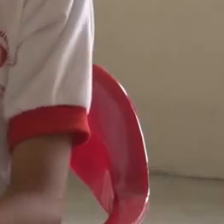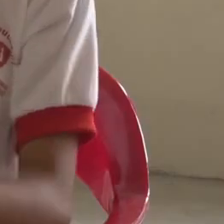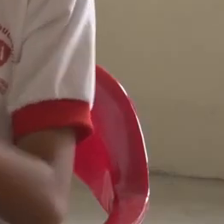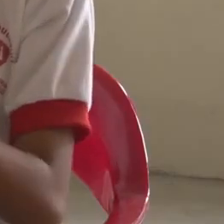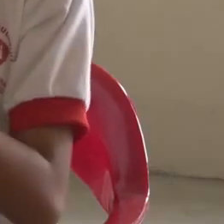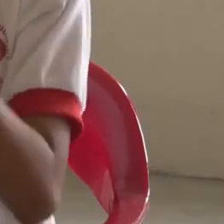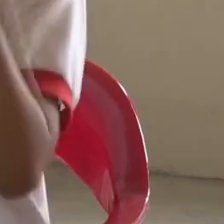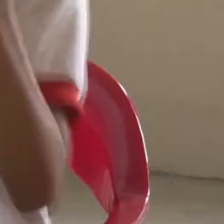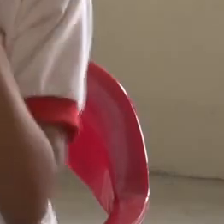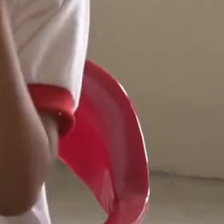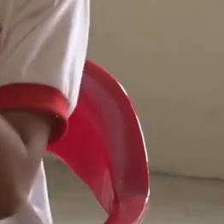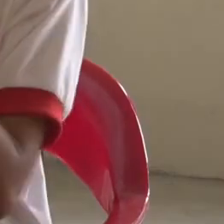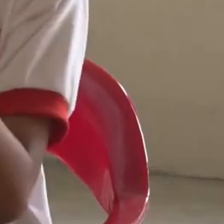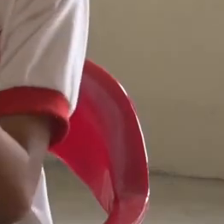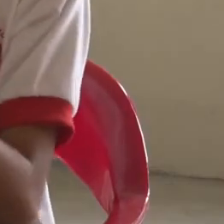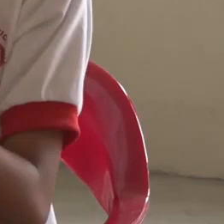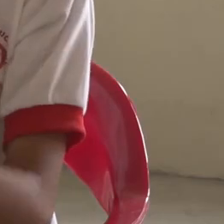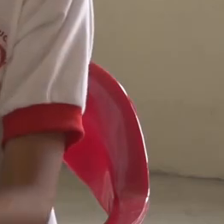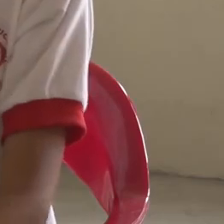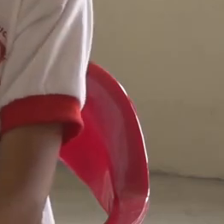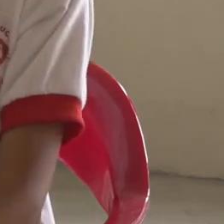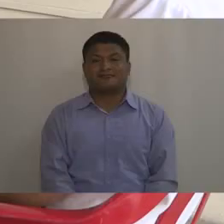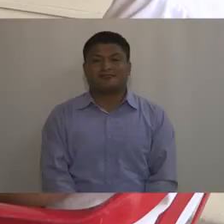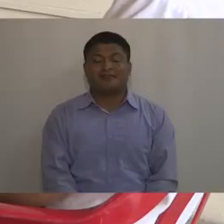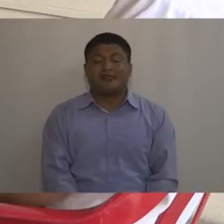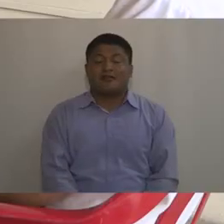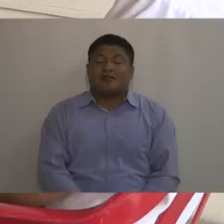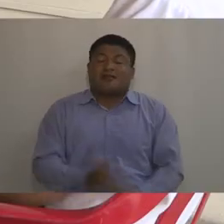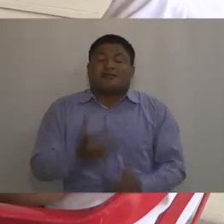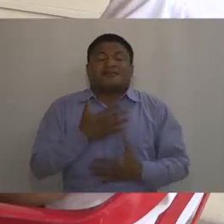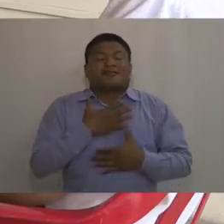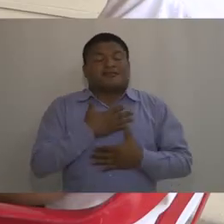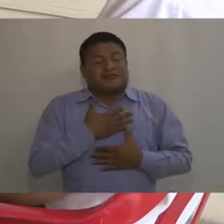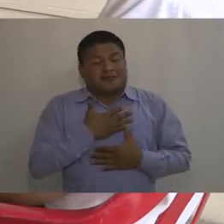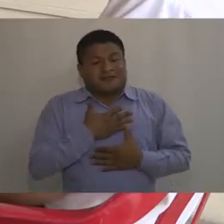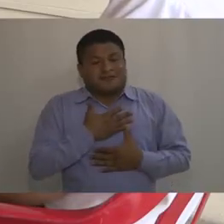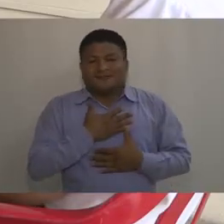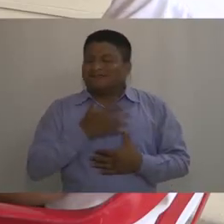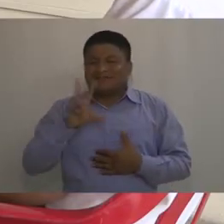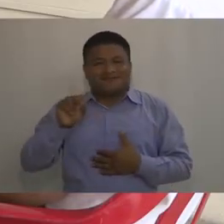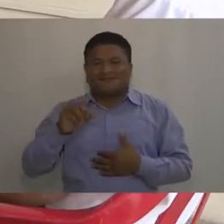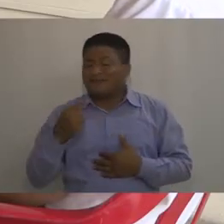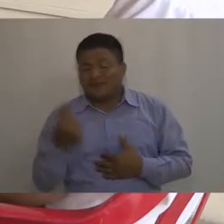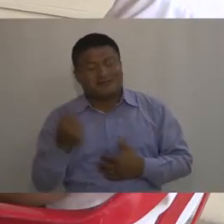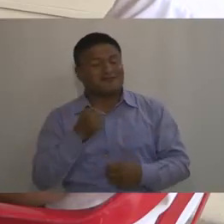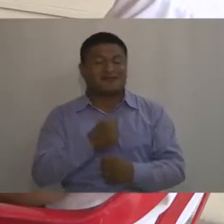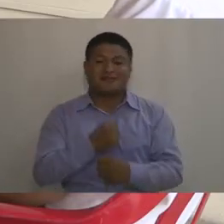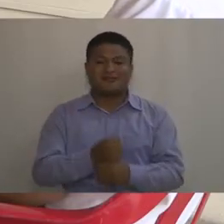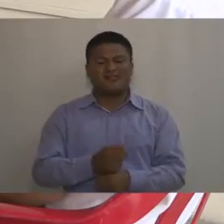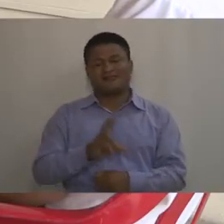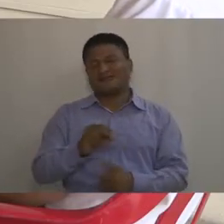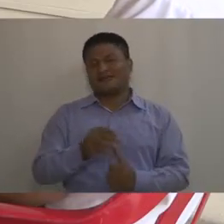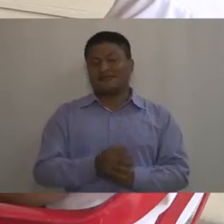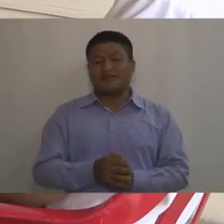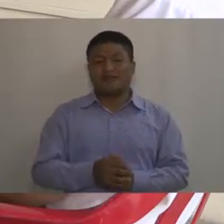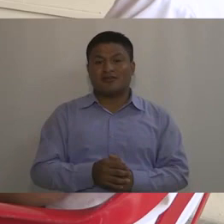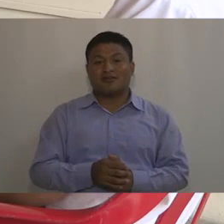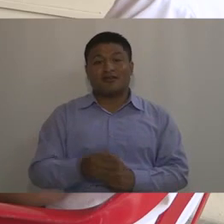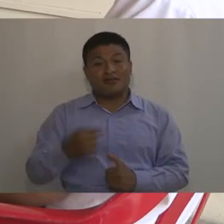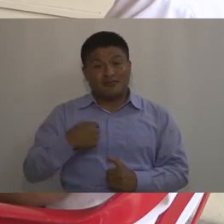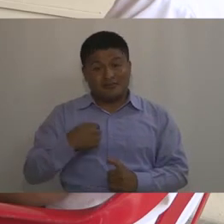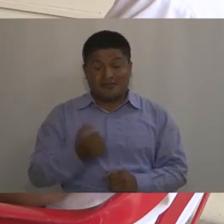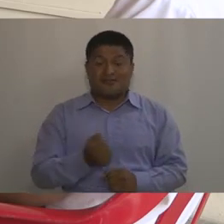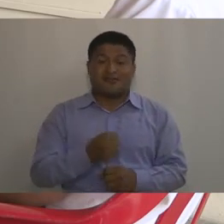sientes al trabajar con personas con discapacidad? Bueno, para mí no es solo un trabajo, realmente. El trabajo